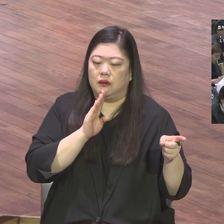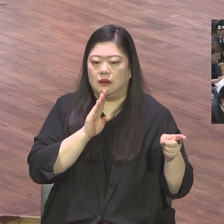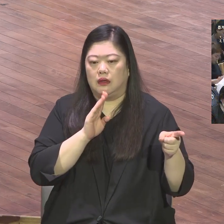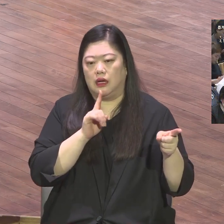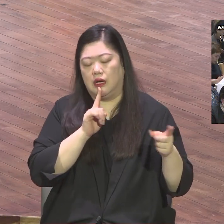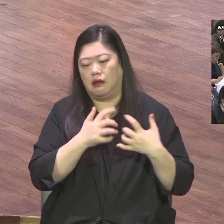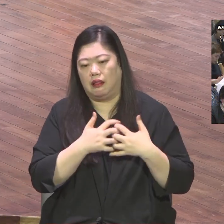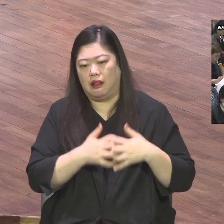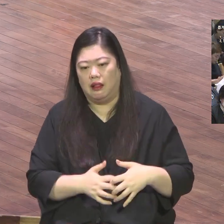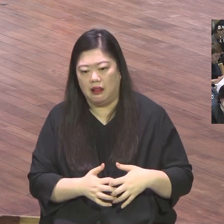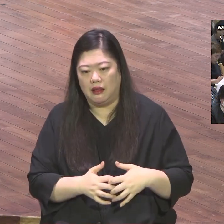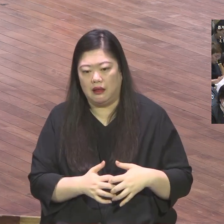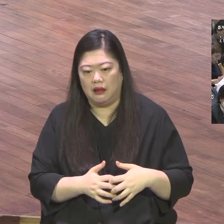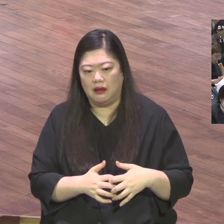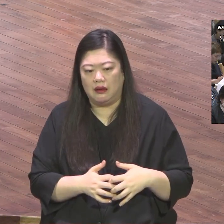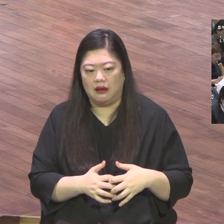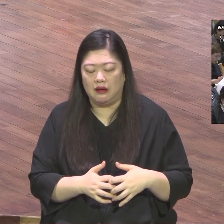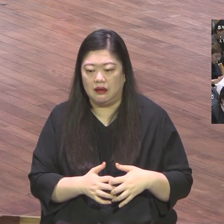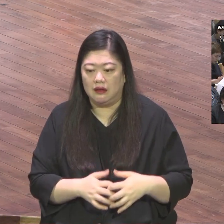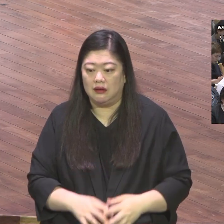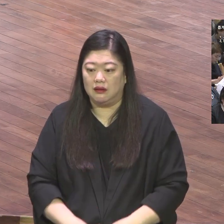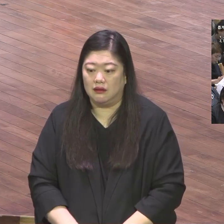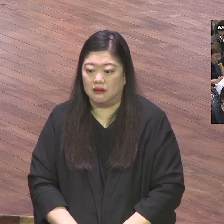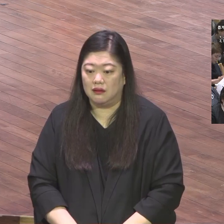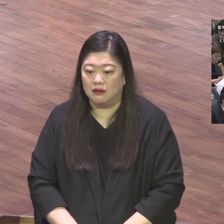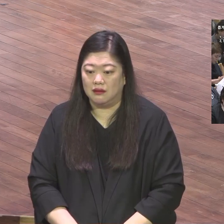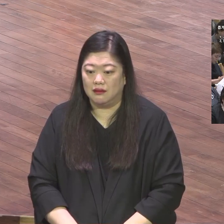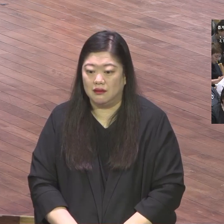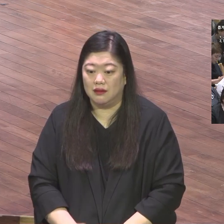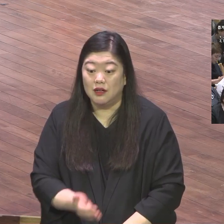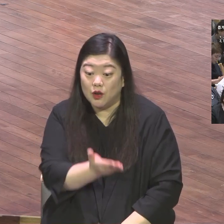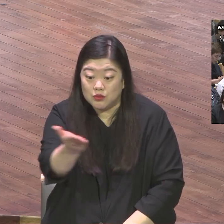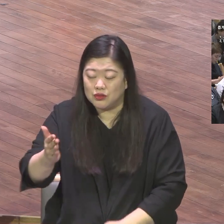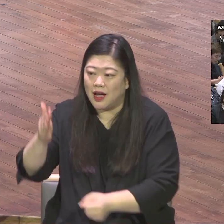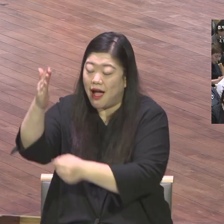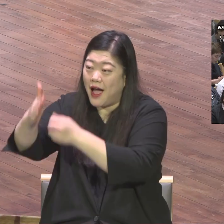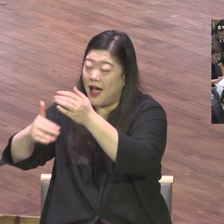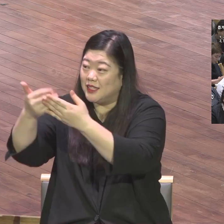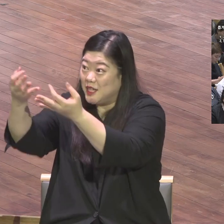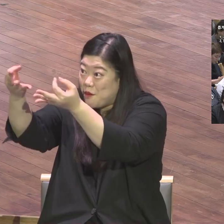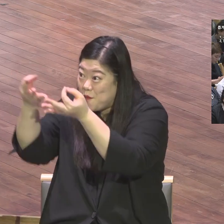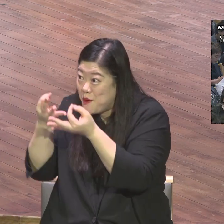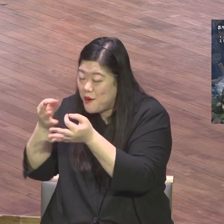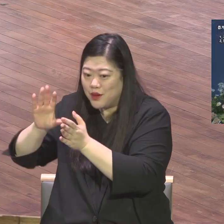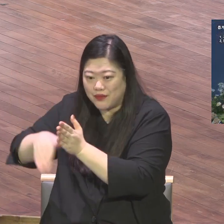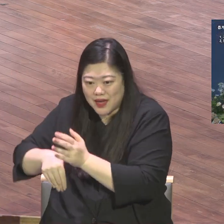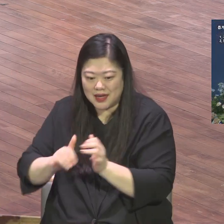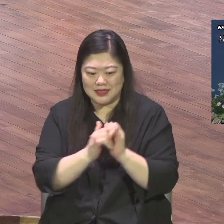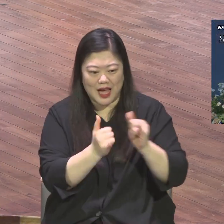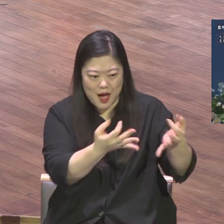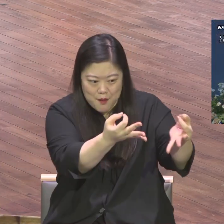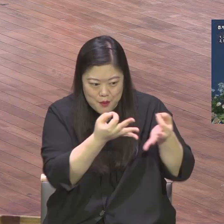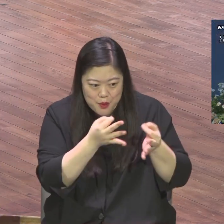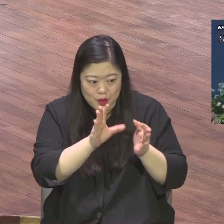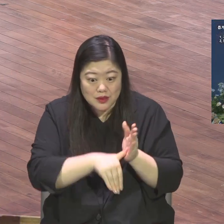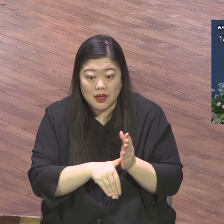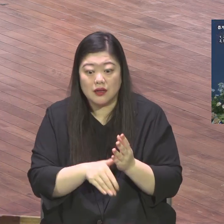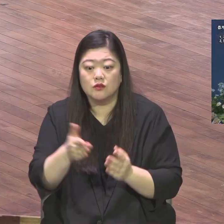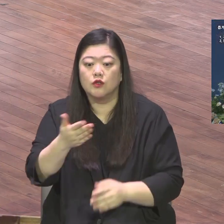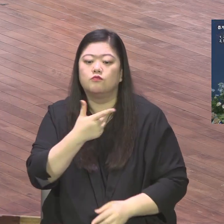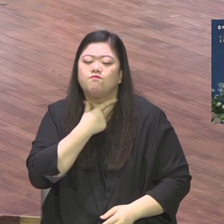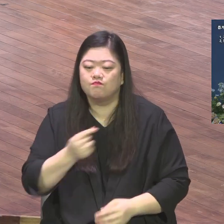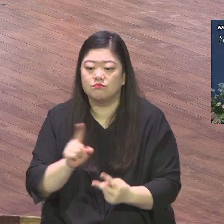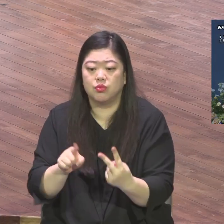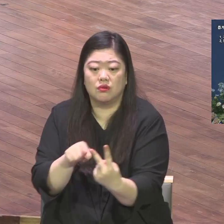바랍니다. 하나님의 반응을 봐야지 사람 반응에 우선하면 안 돼요. 하나님이 나를 어떻게 보실까, 이게